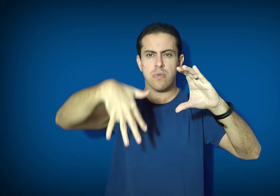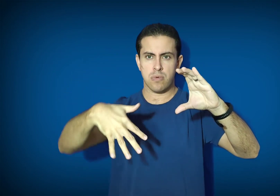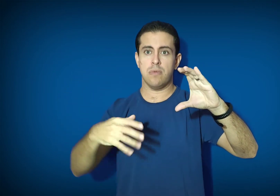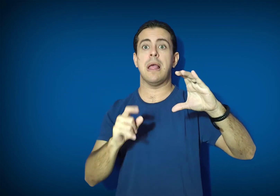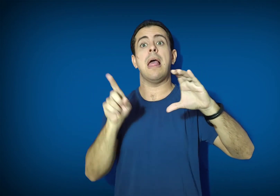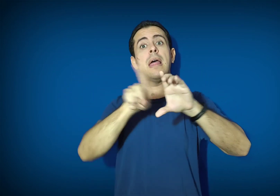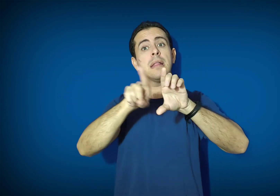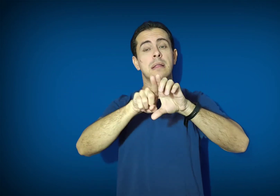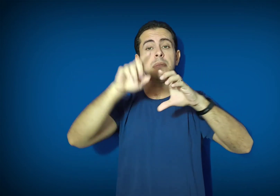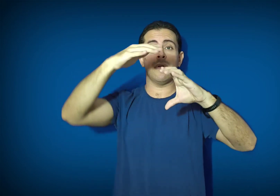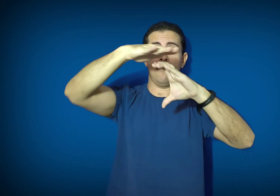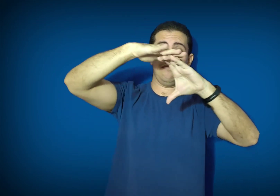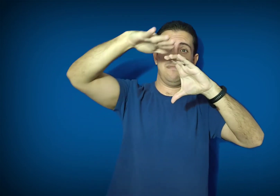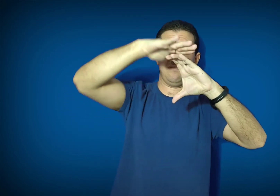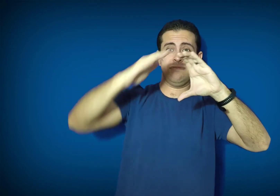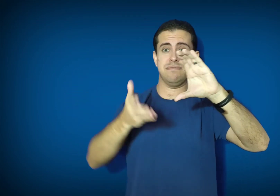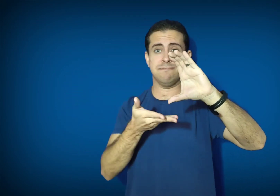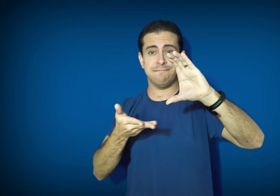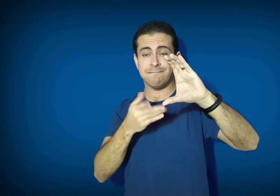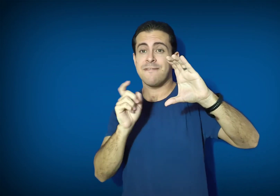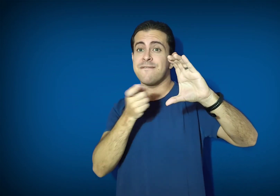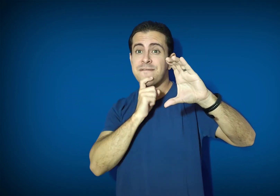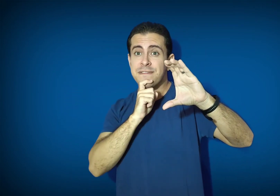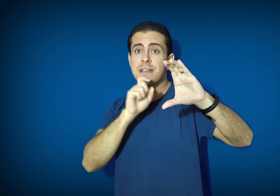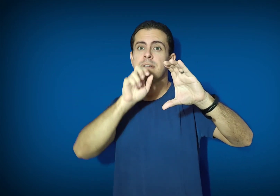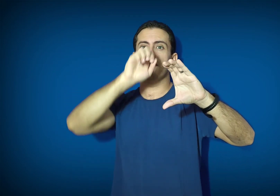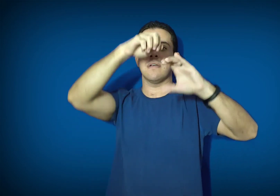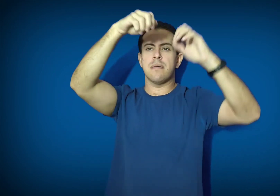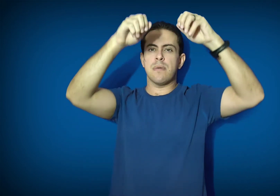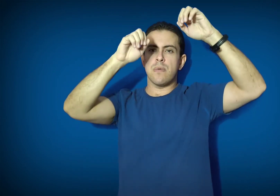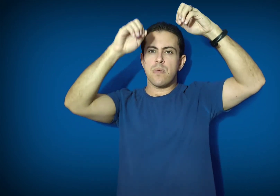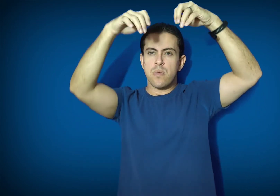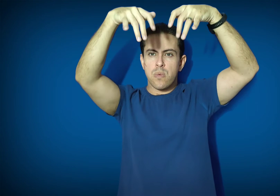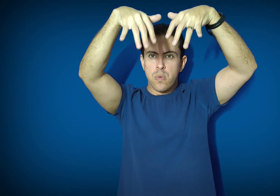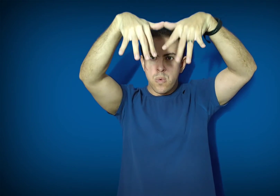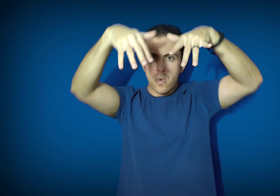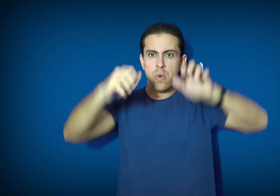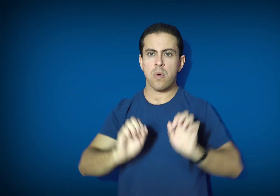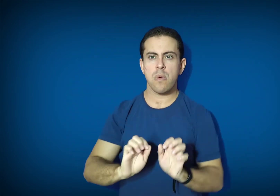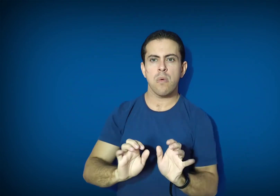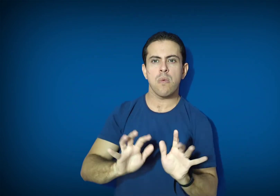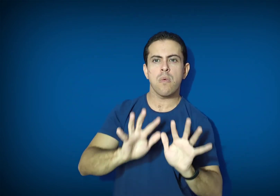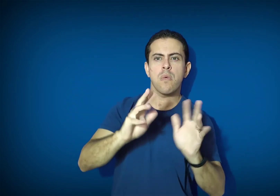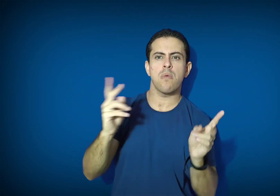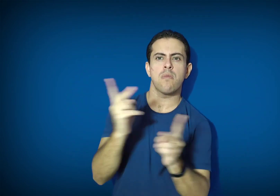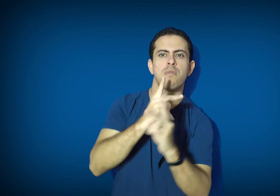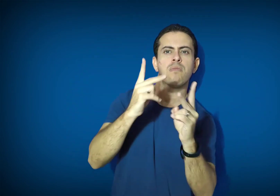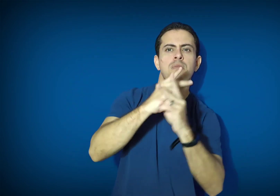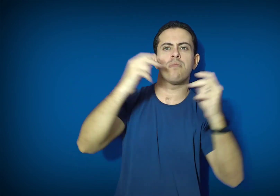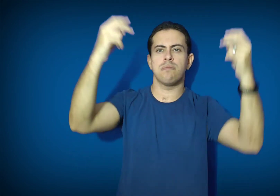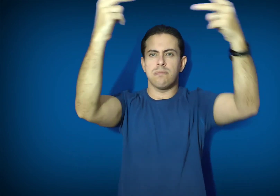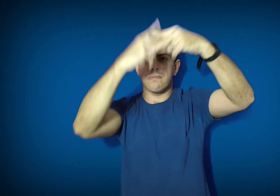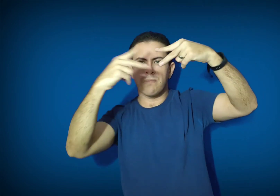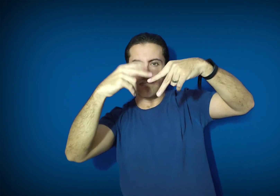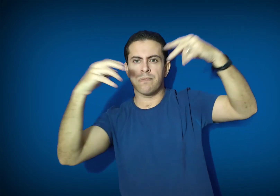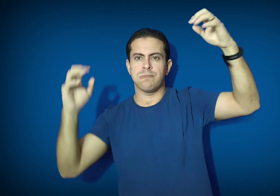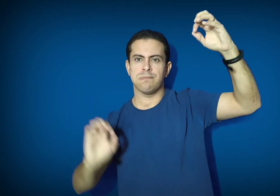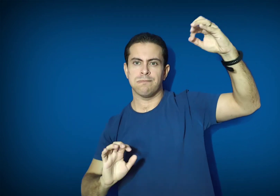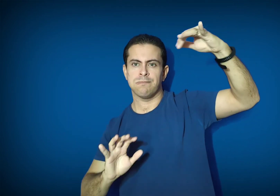em direção aos polos, deixando o clima um pouco mais quente. E nos polos também tem um vento mais frio